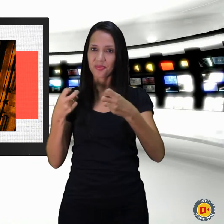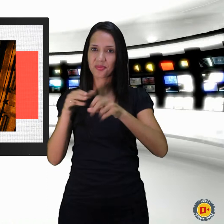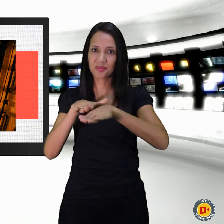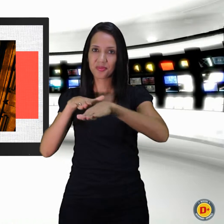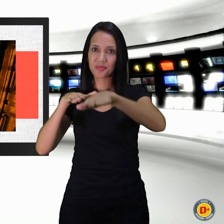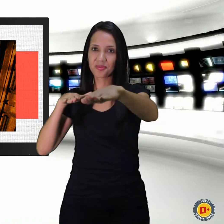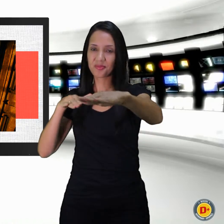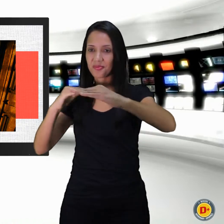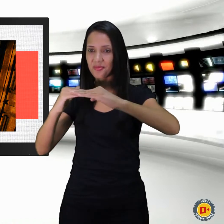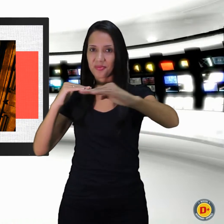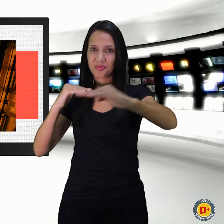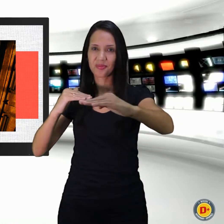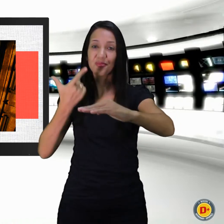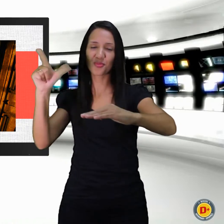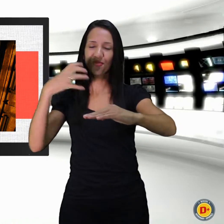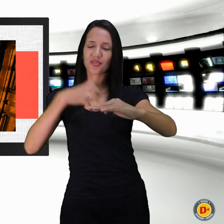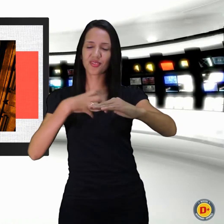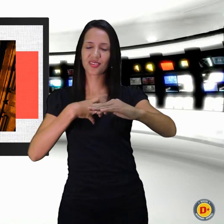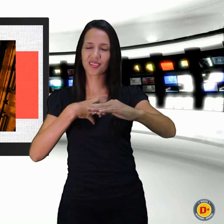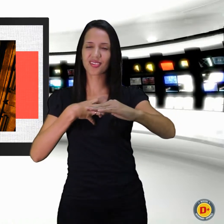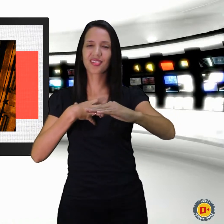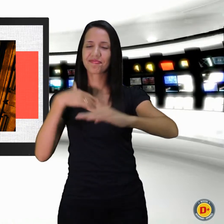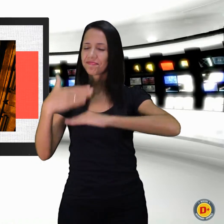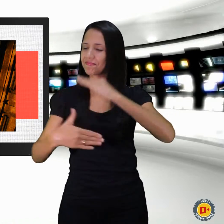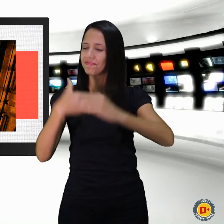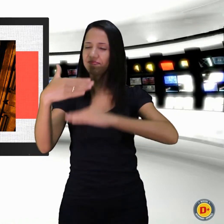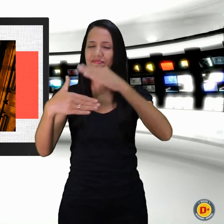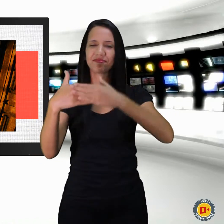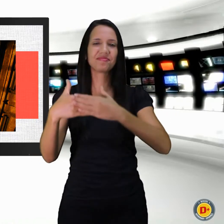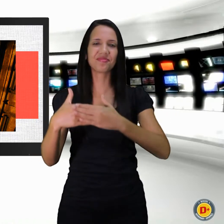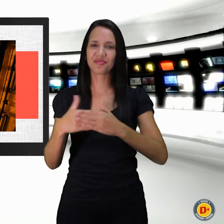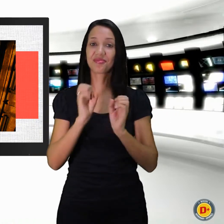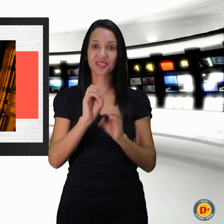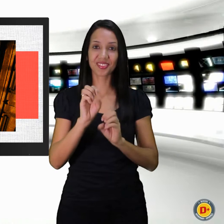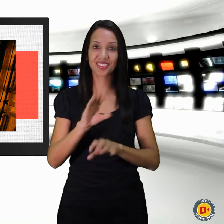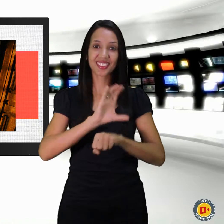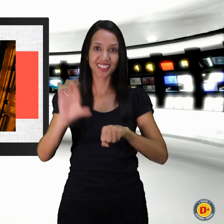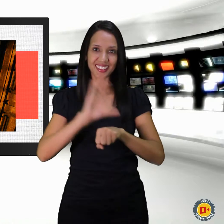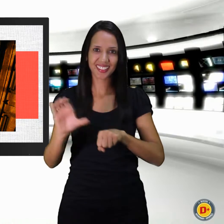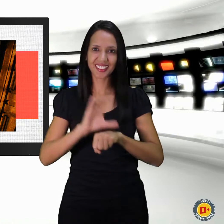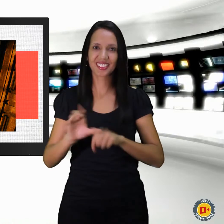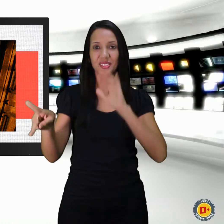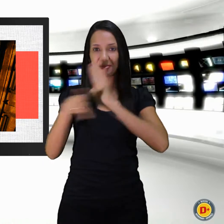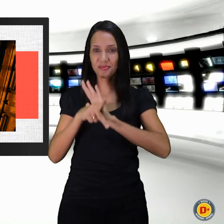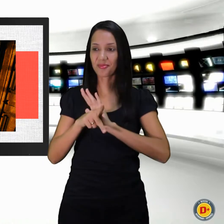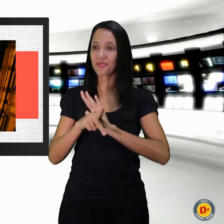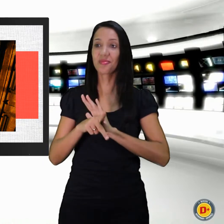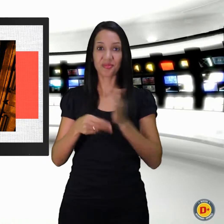partir dos outros sentidos o processo de sensibilização artística dos participantes aconteceu